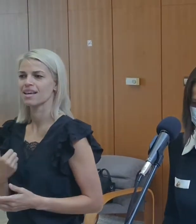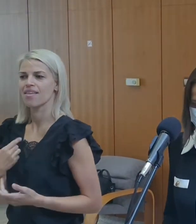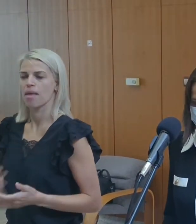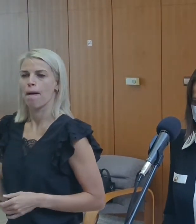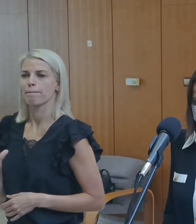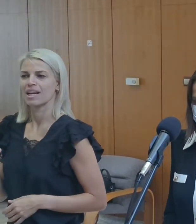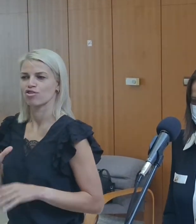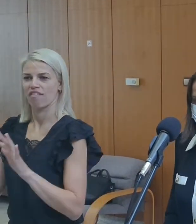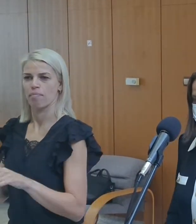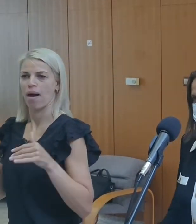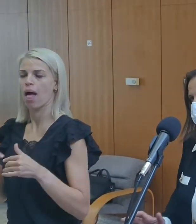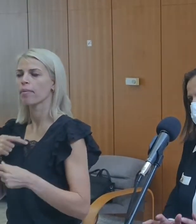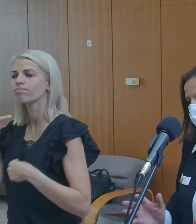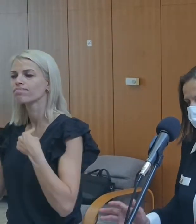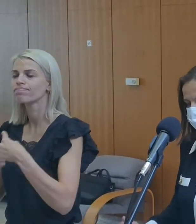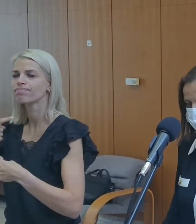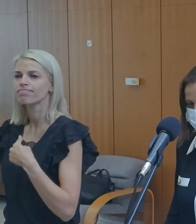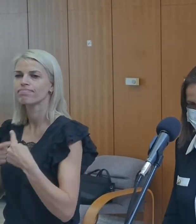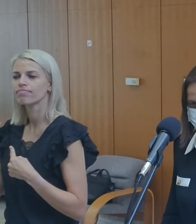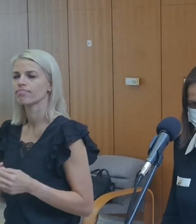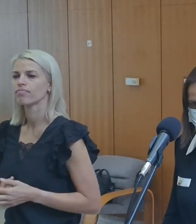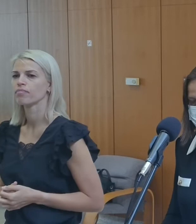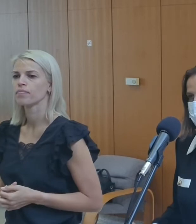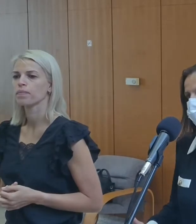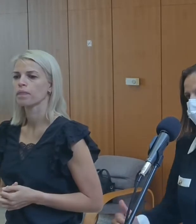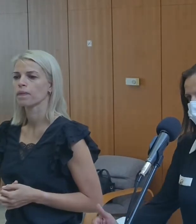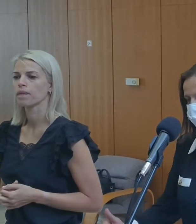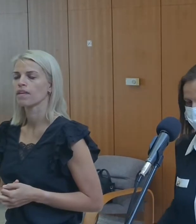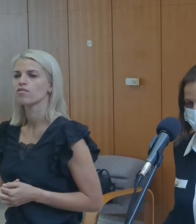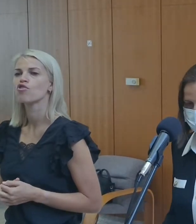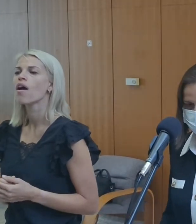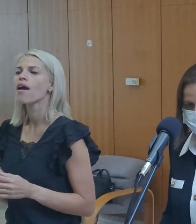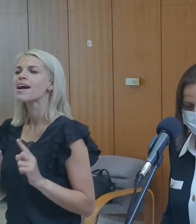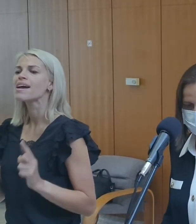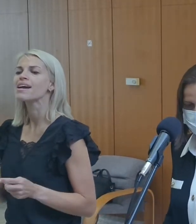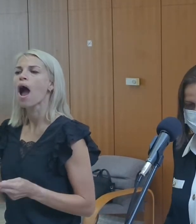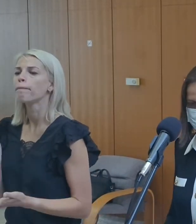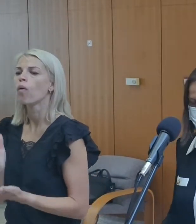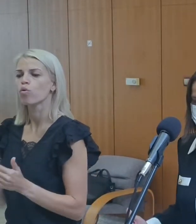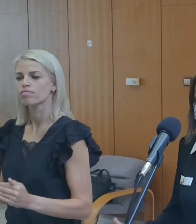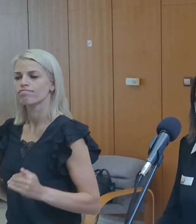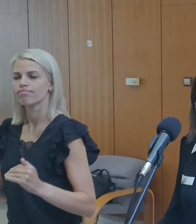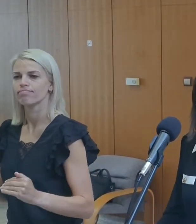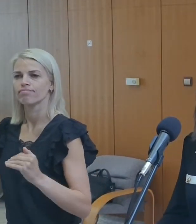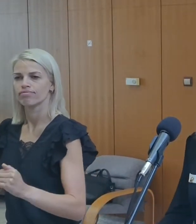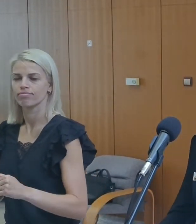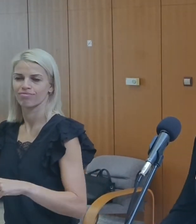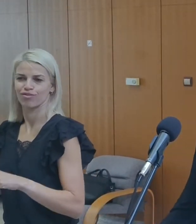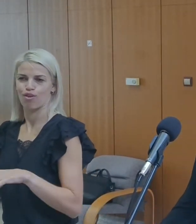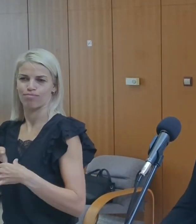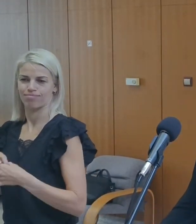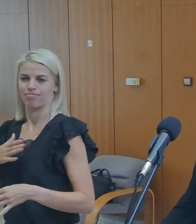parlamente prezentovať, kam sme sa posunuli v rámci rezortu spravodlivosti, pretože ako ste si asi všimli, tak